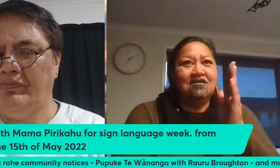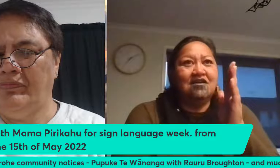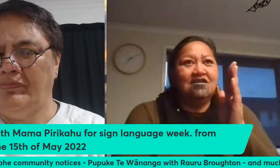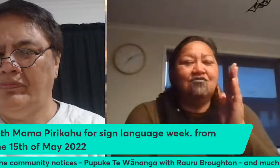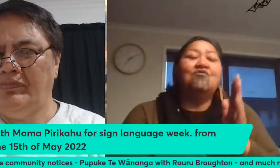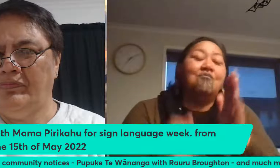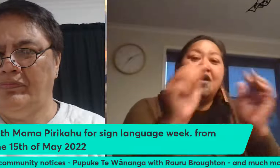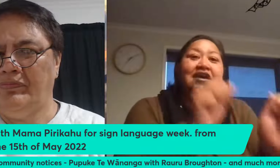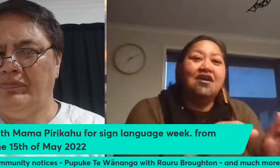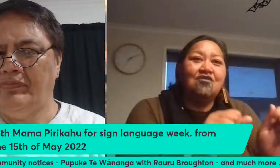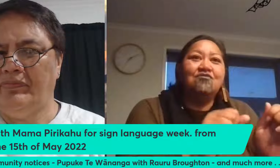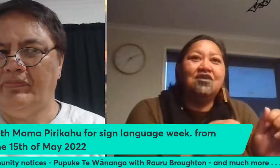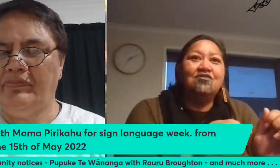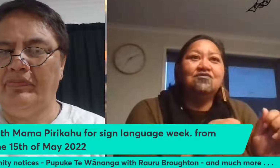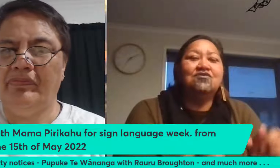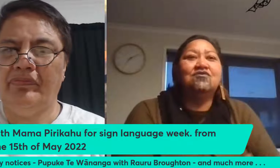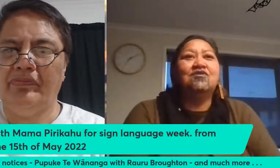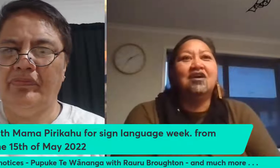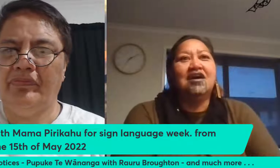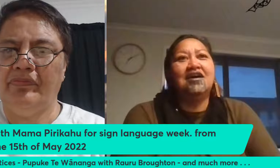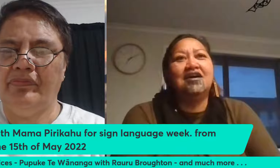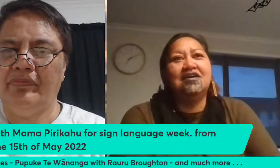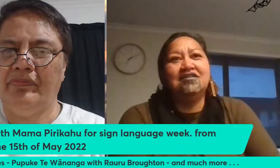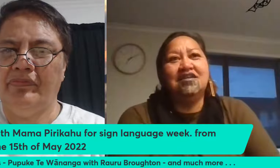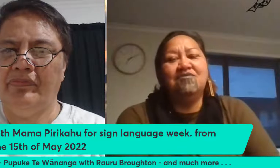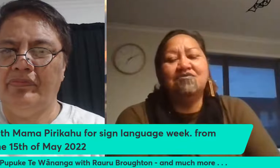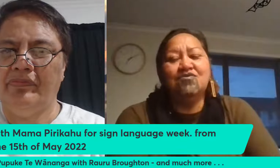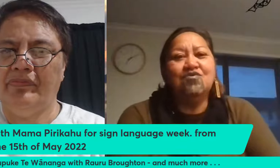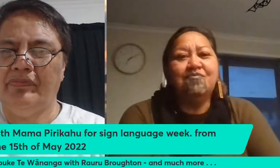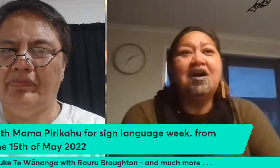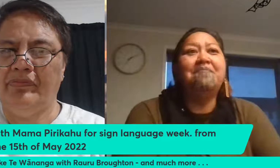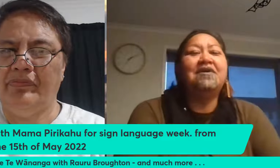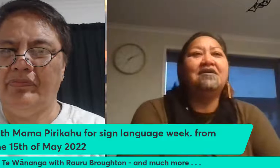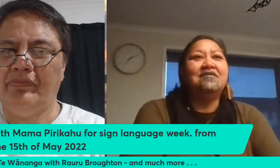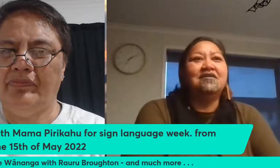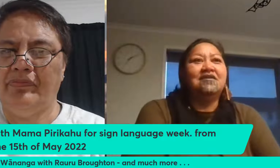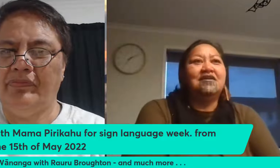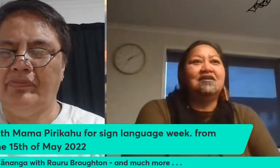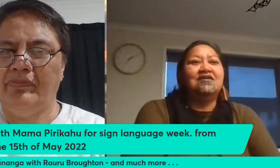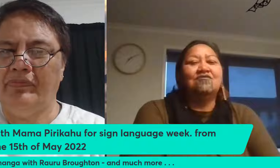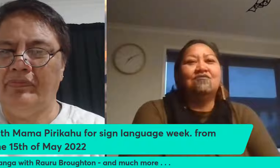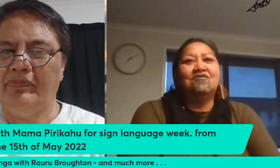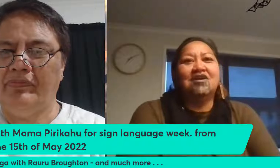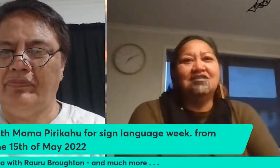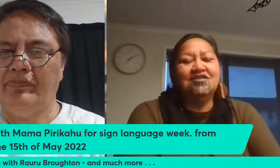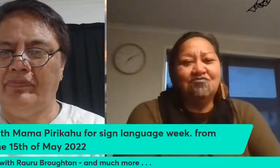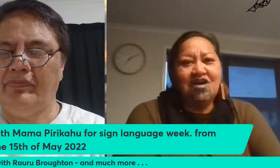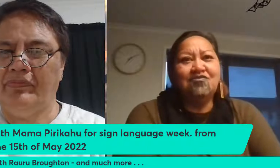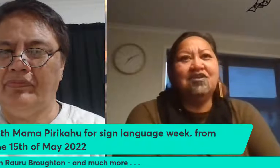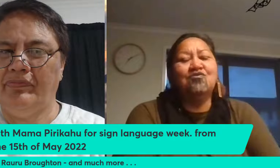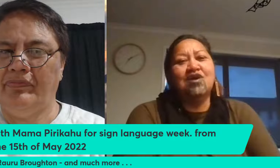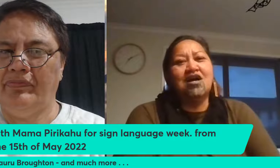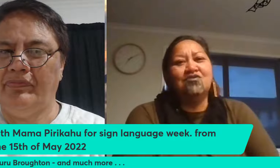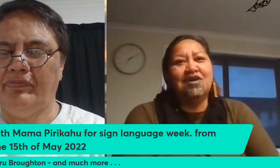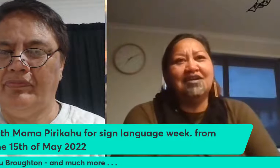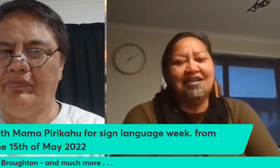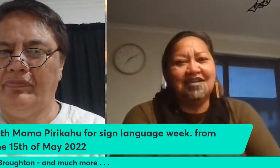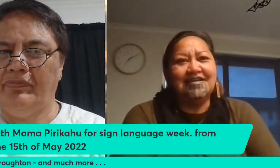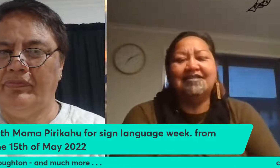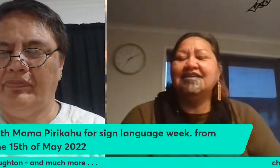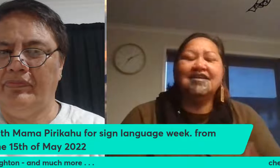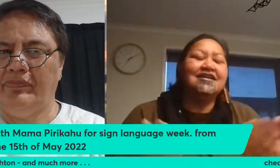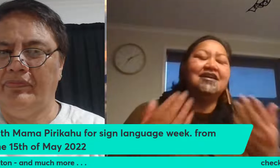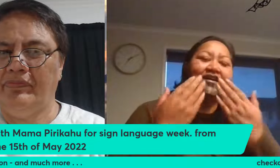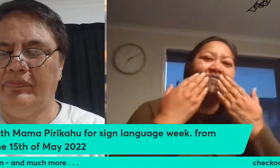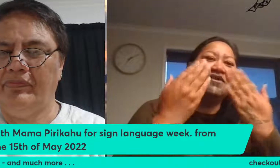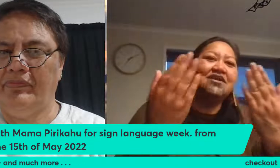kua no o mai au ki roto I te iwi o tōku pāpā. Ara ko Ngāti Ruanui ko ngā rua I